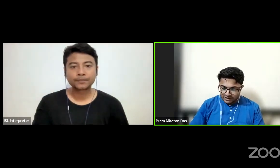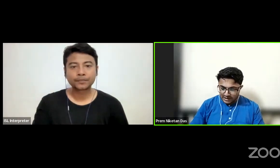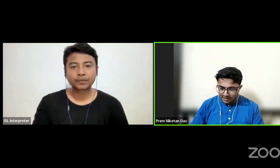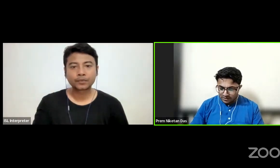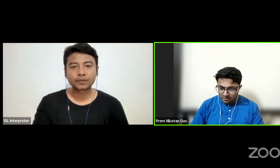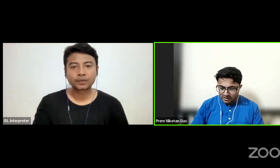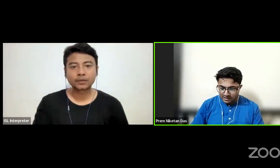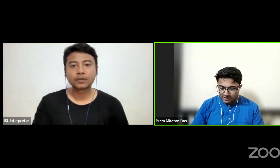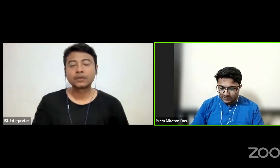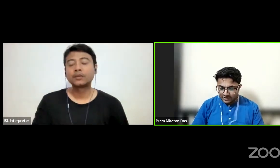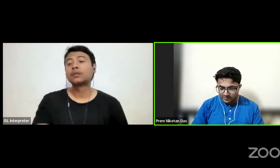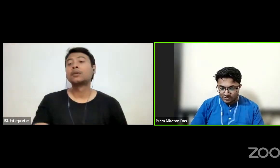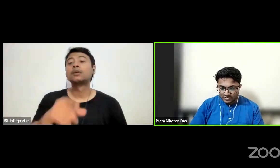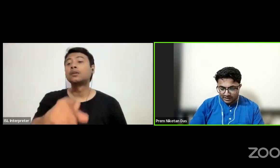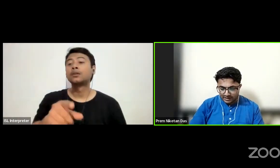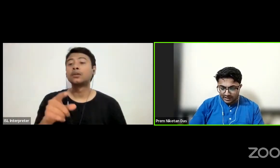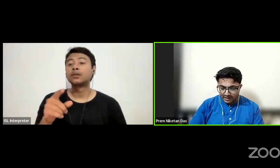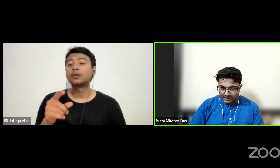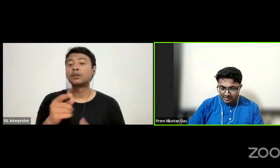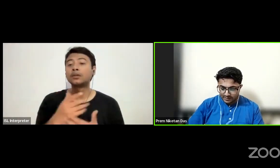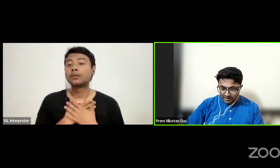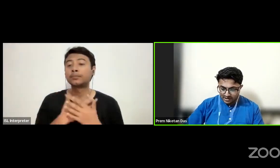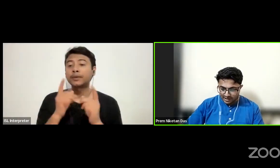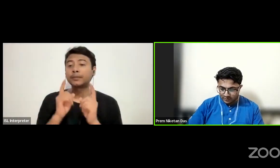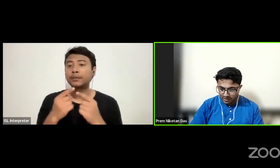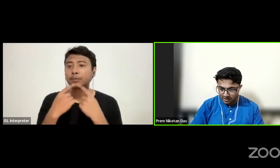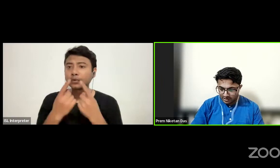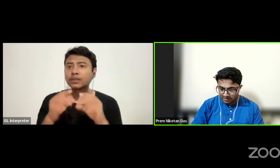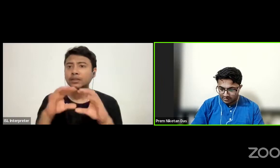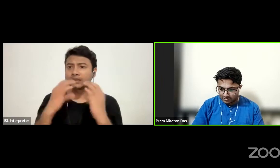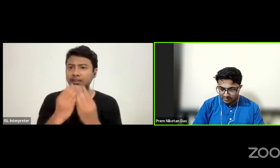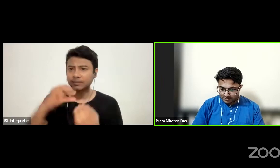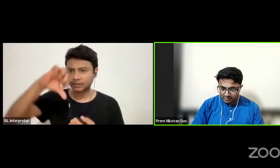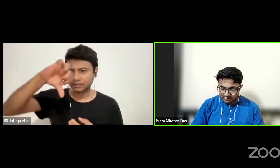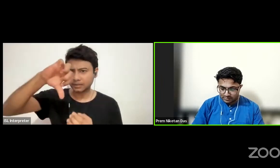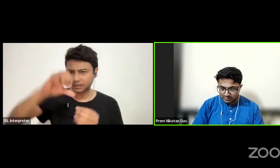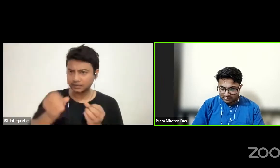एक बार मुझे बताएंगे कौन सा चैप्टर हमको स्टार्ट करना है? 9th चैप्टर स्टार्ट होगा क्या?